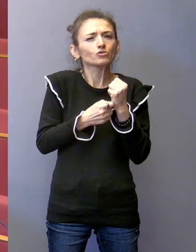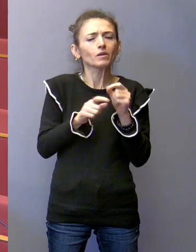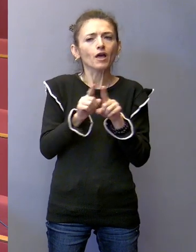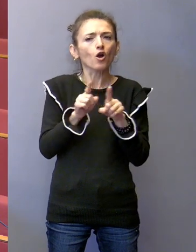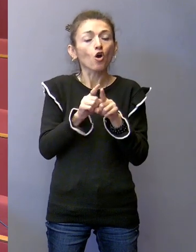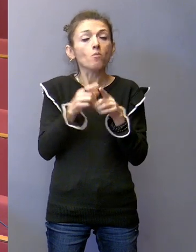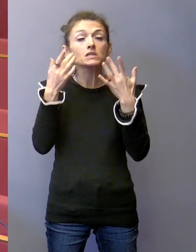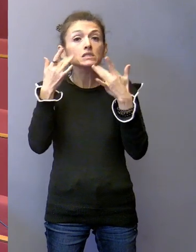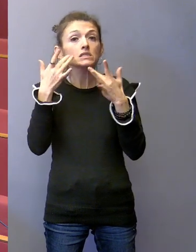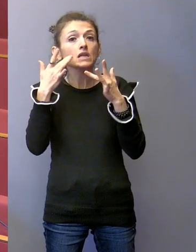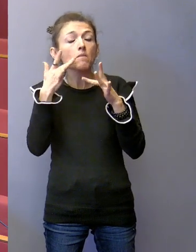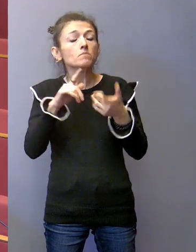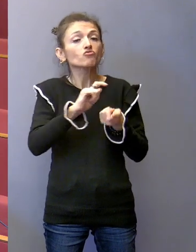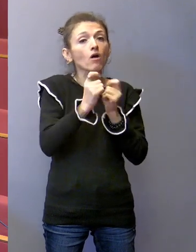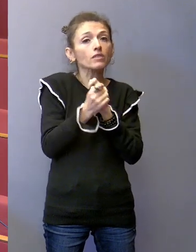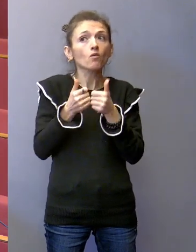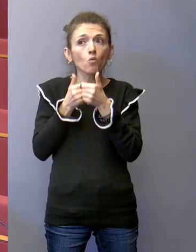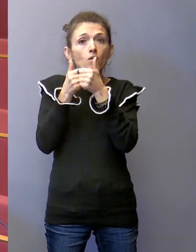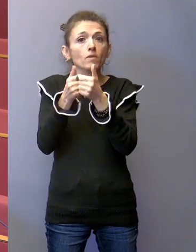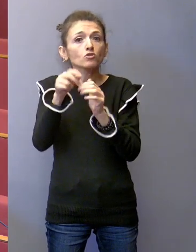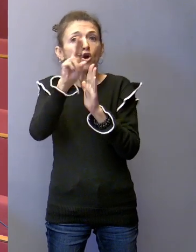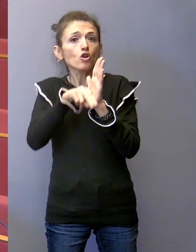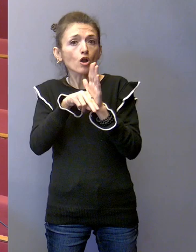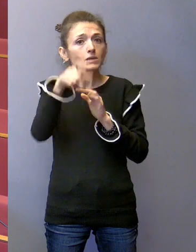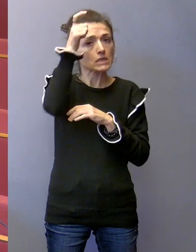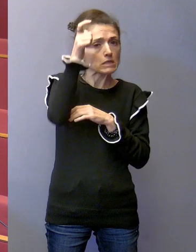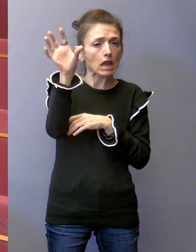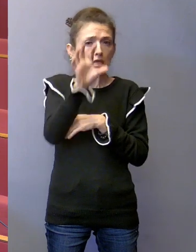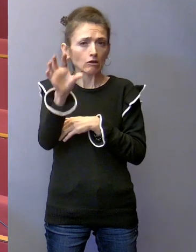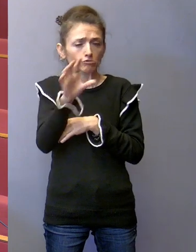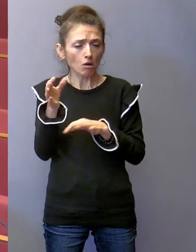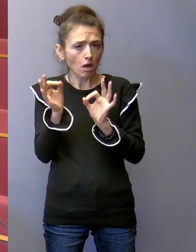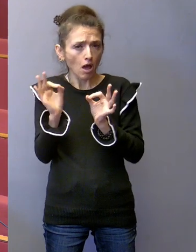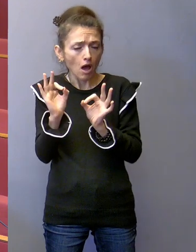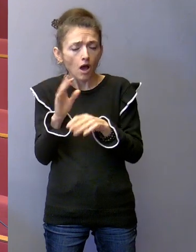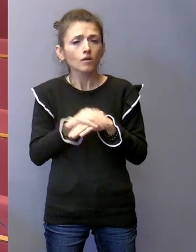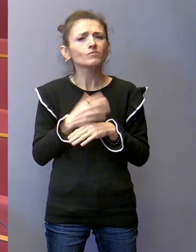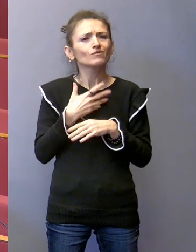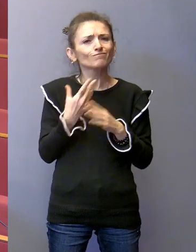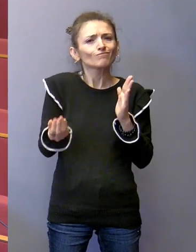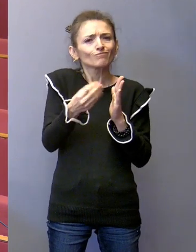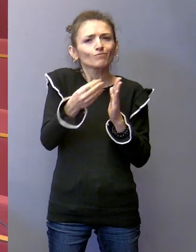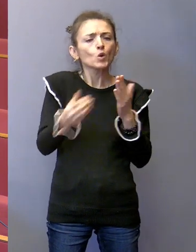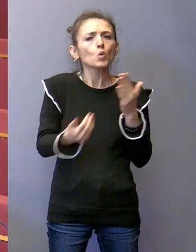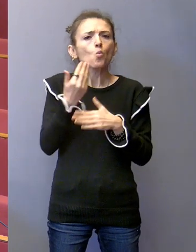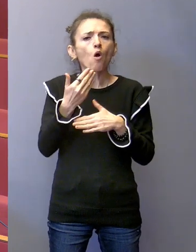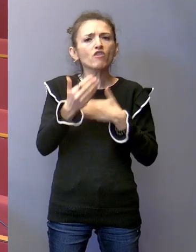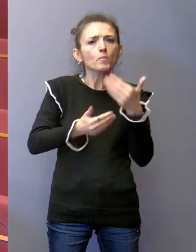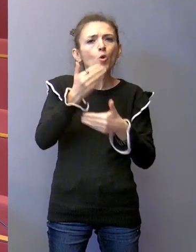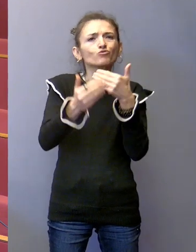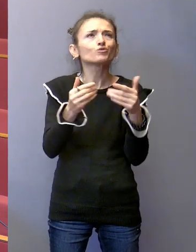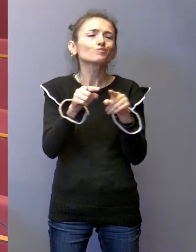adeguamento anorme statali o regionali che nel frattempo sono intervenute inserisce nuove procedure definite di